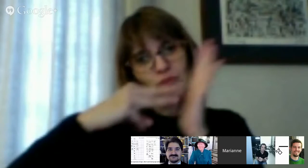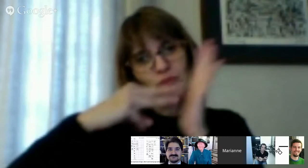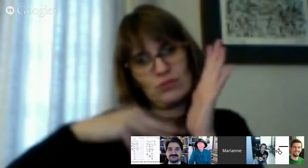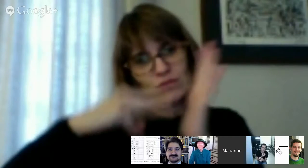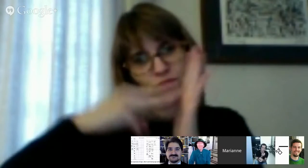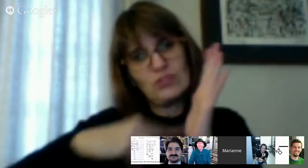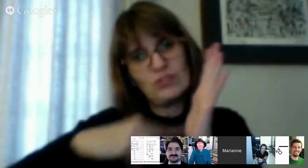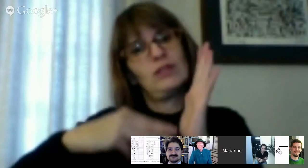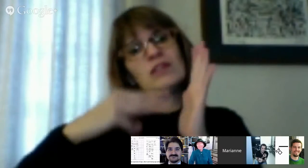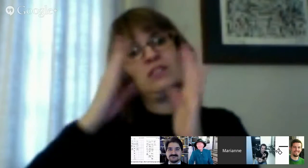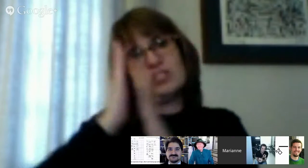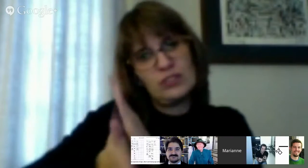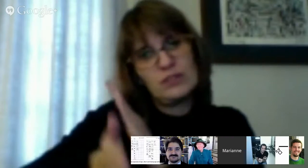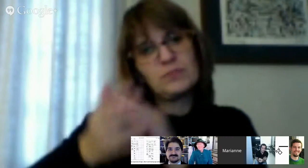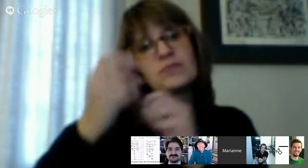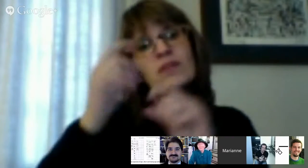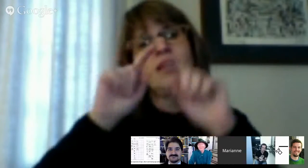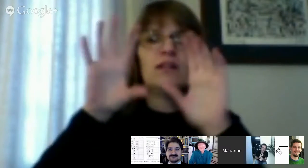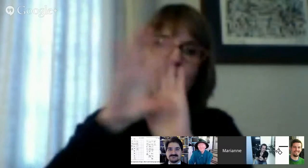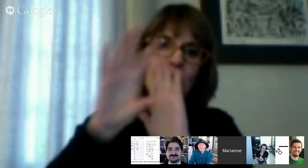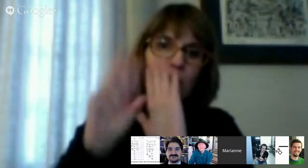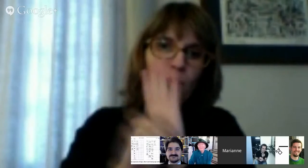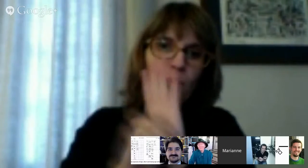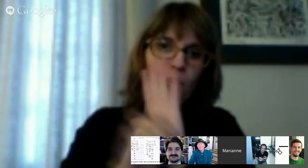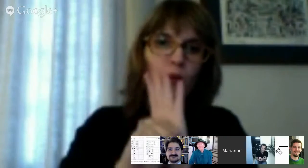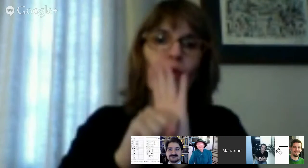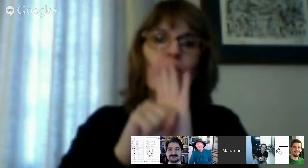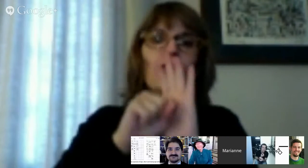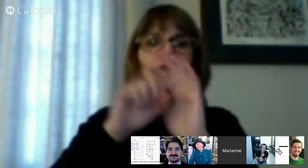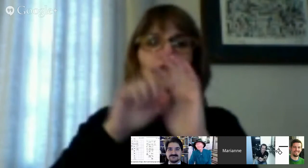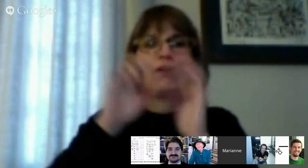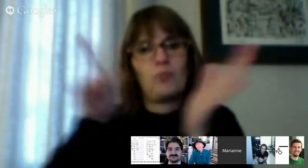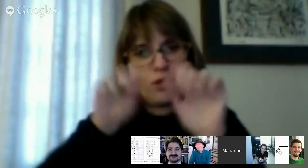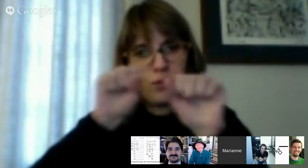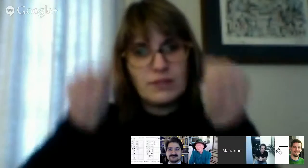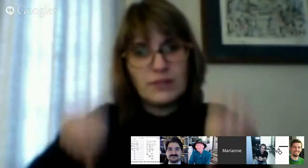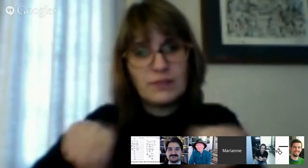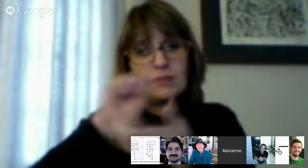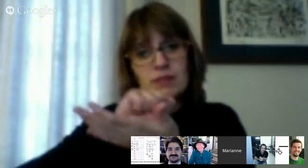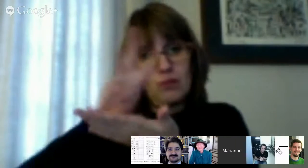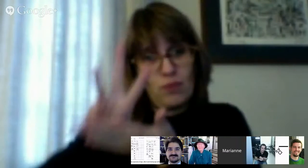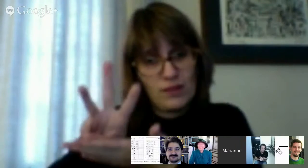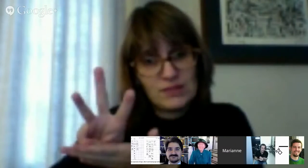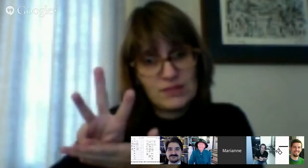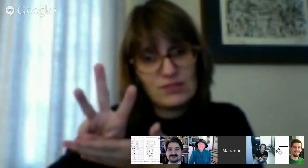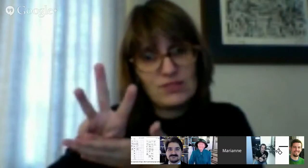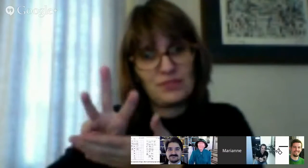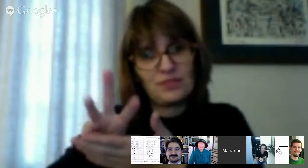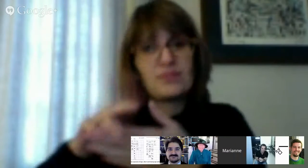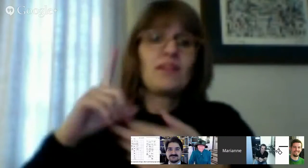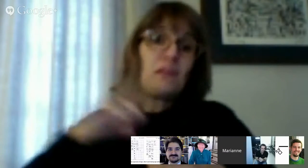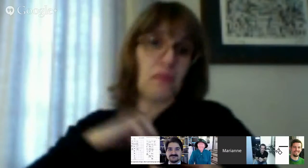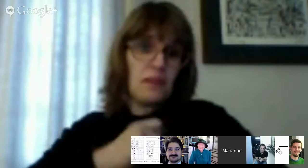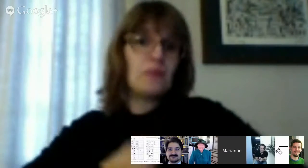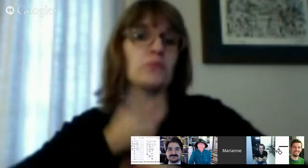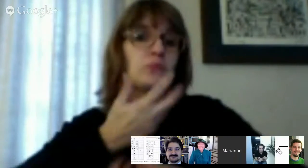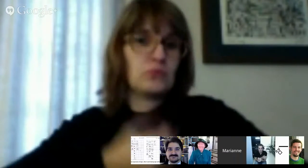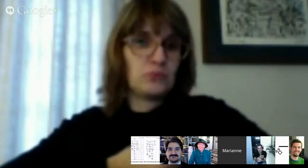de ensino específico. Onde nós trazemos a ludicidade de uma forma mais